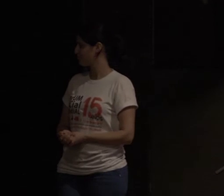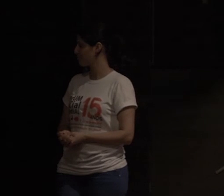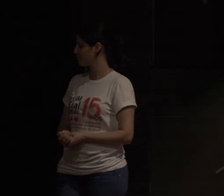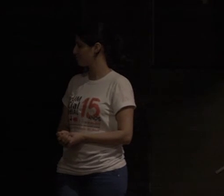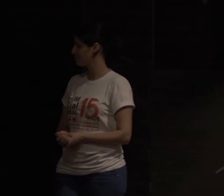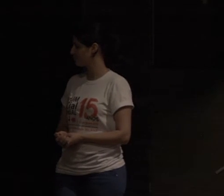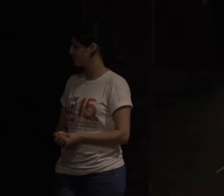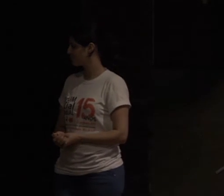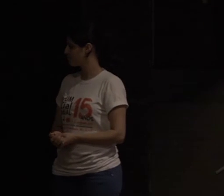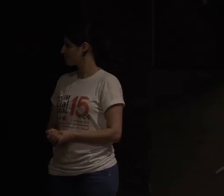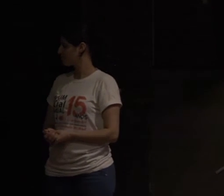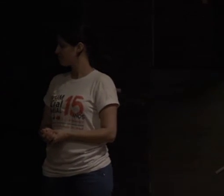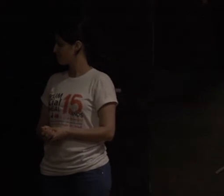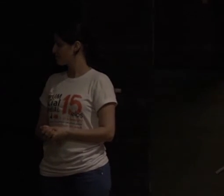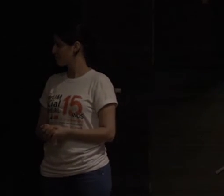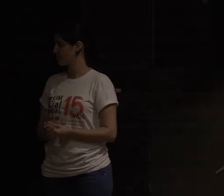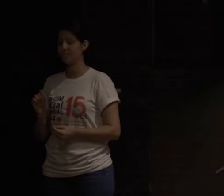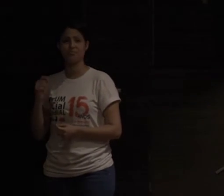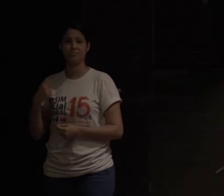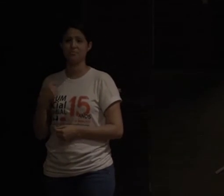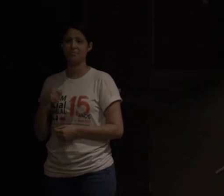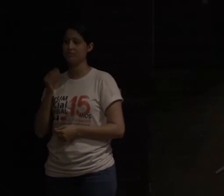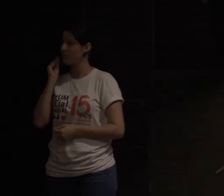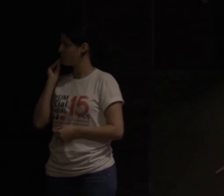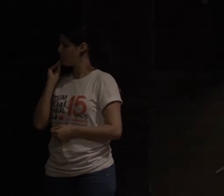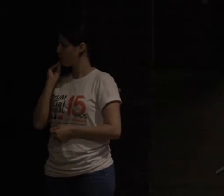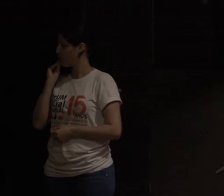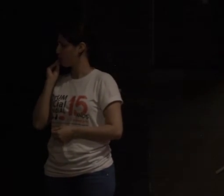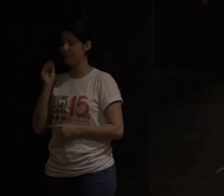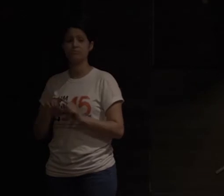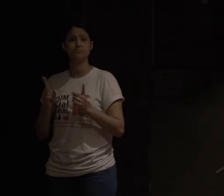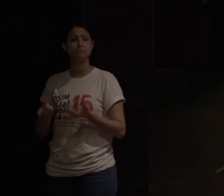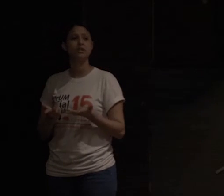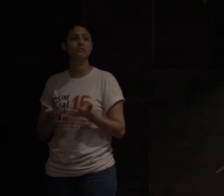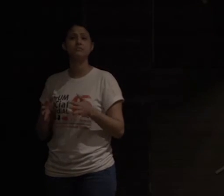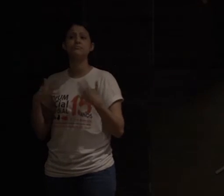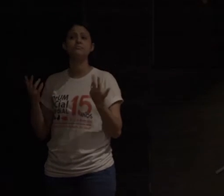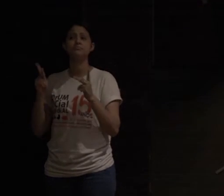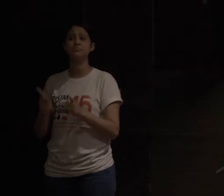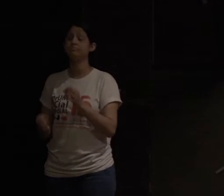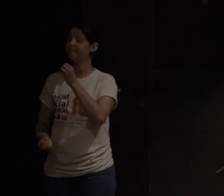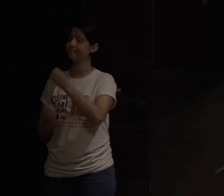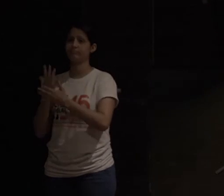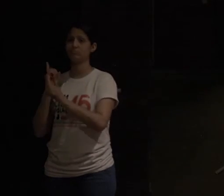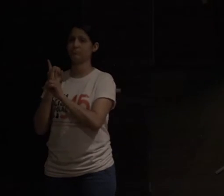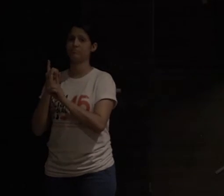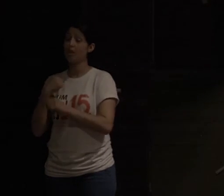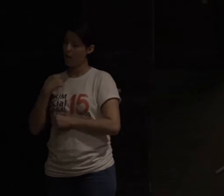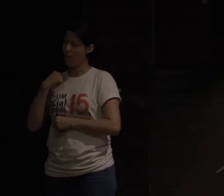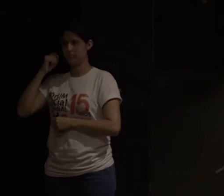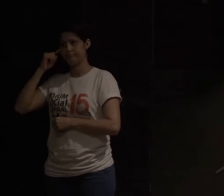Eles estão apenas preocupados com o preço do dólar, que obviamente que é importante, mas é importante quem vai resistir a isso. E, portanto, eu